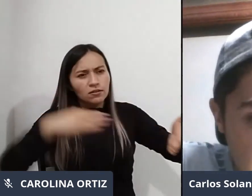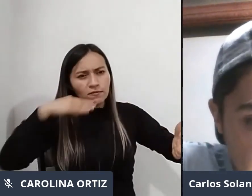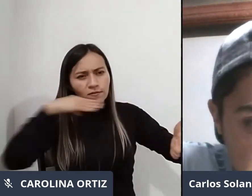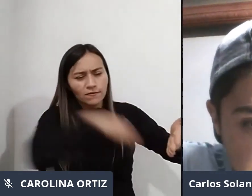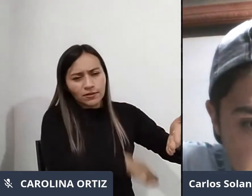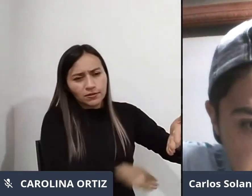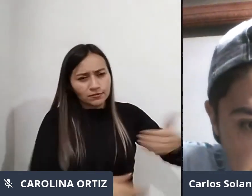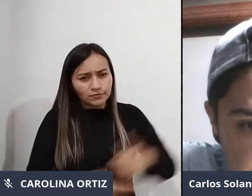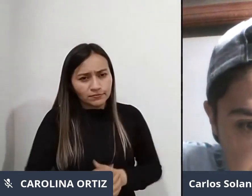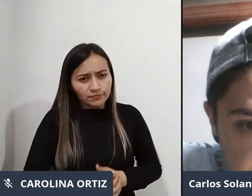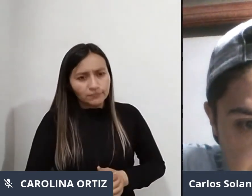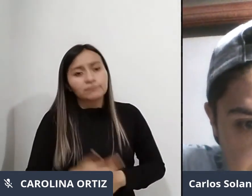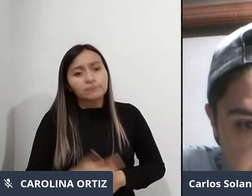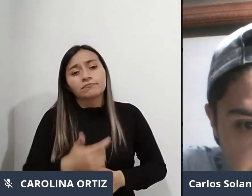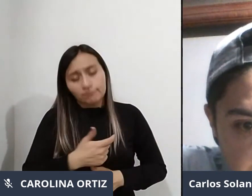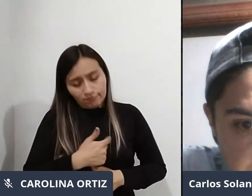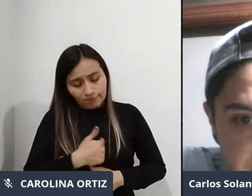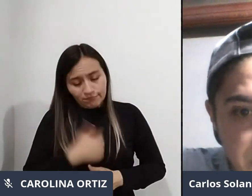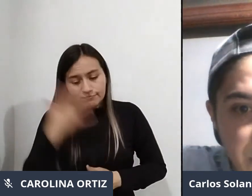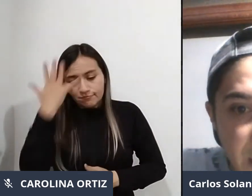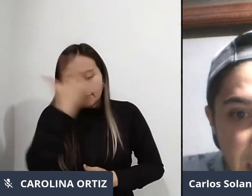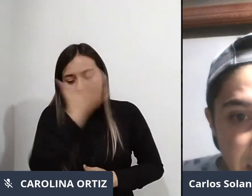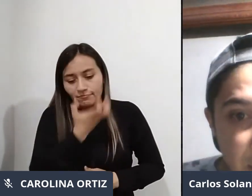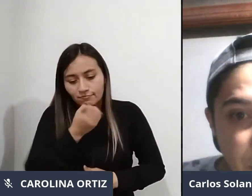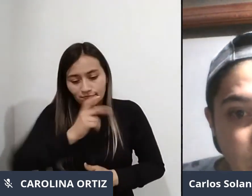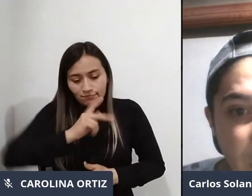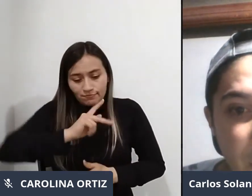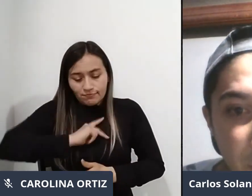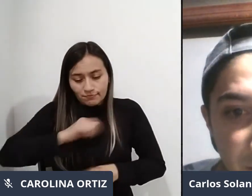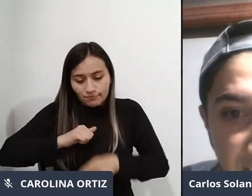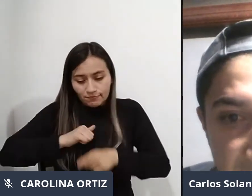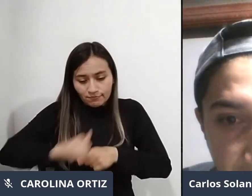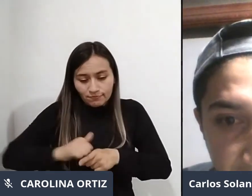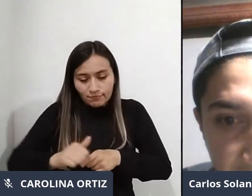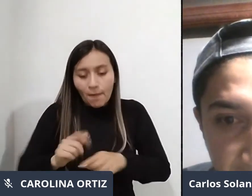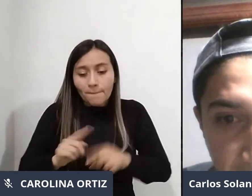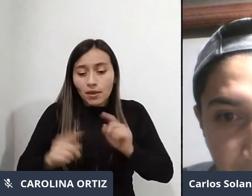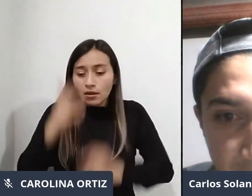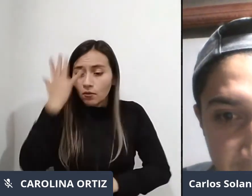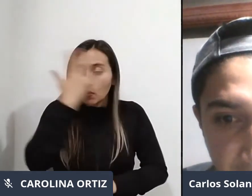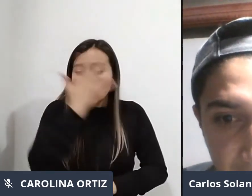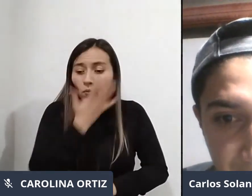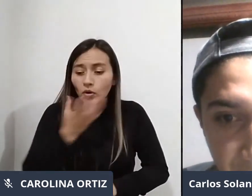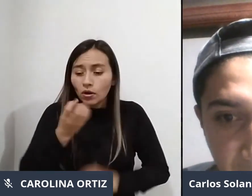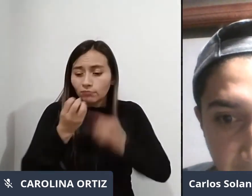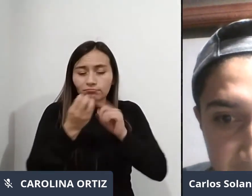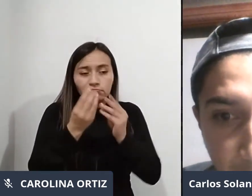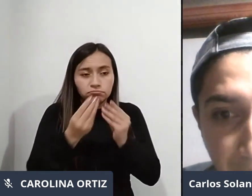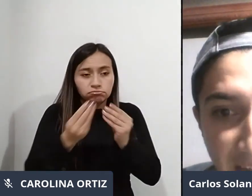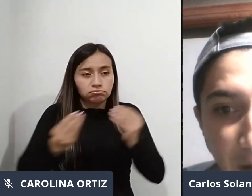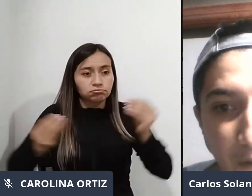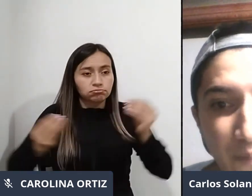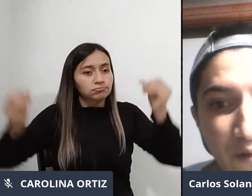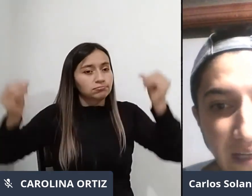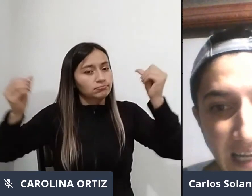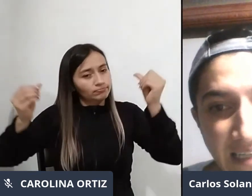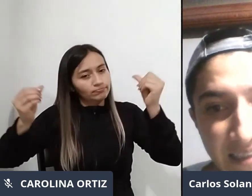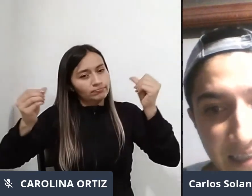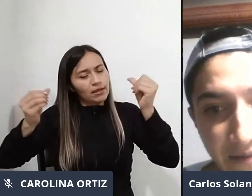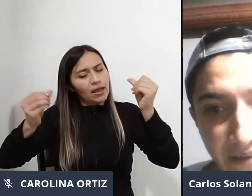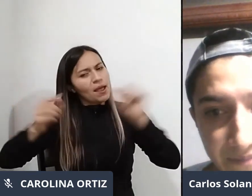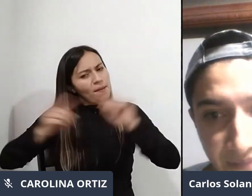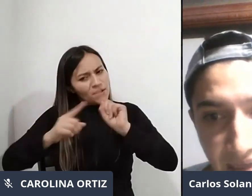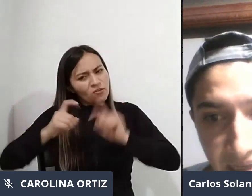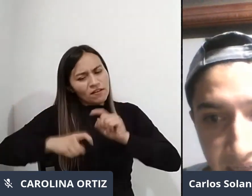la belleza de mi propia práctica, belleza que se pierde si no cuido del saber que debo enseñar, si no peleo